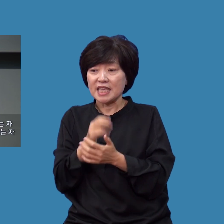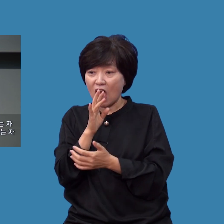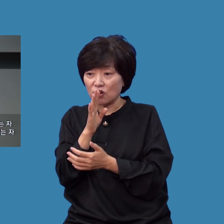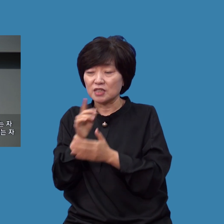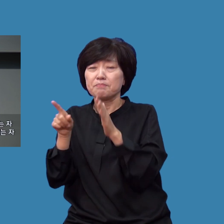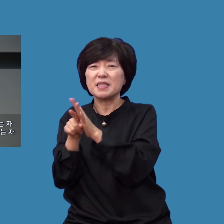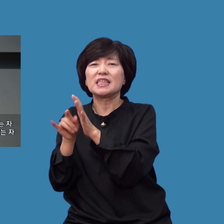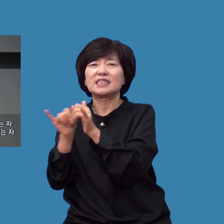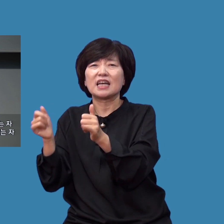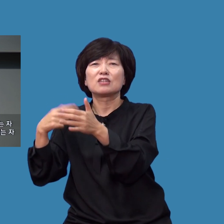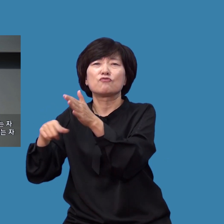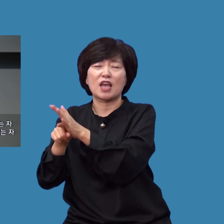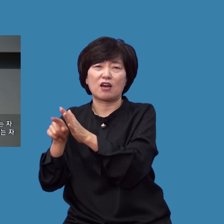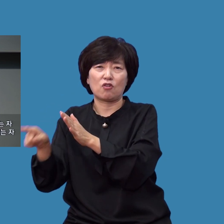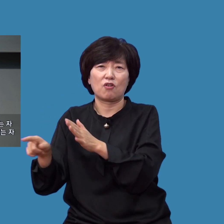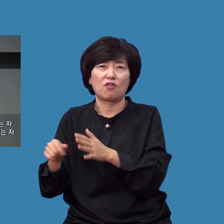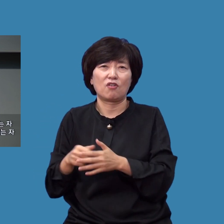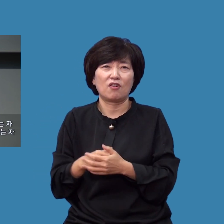위함이라는 거예요.